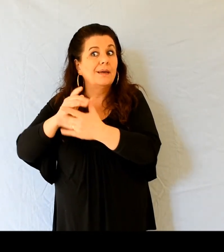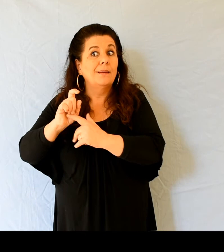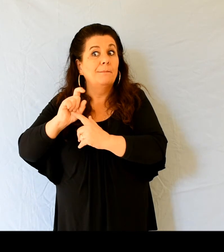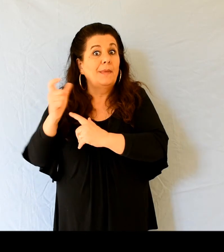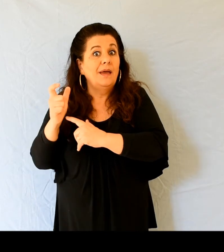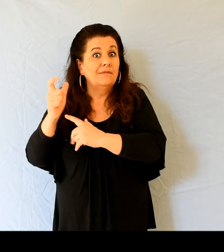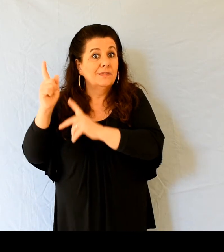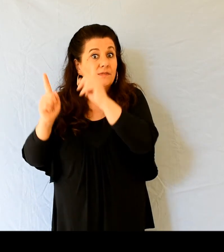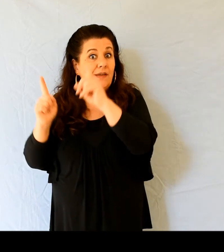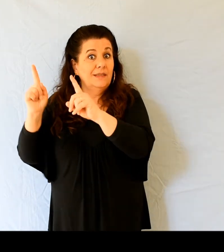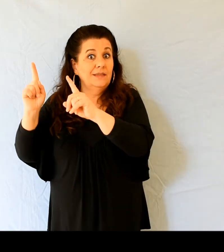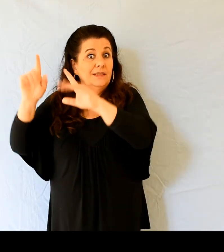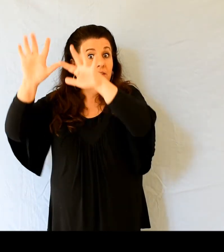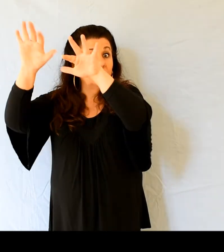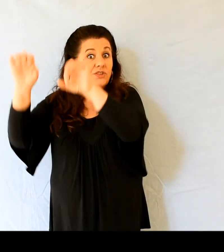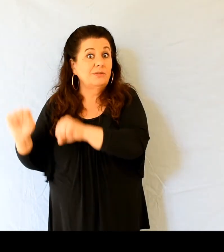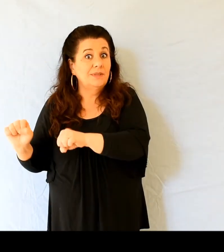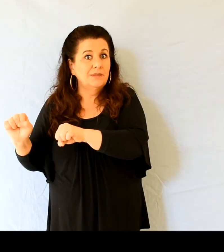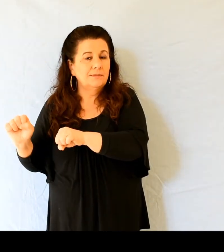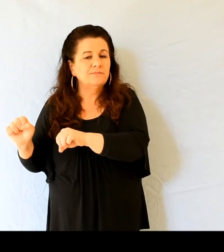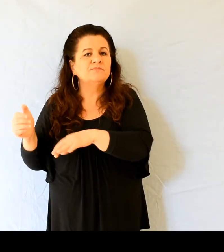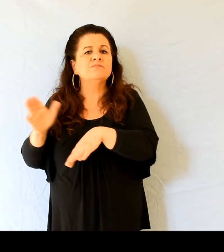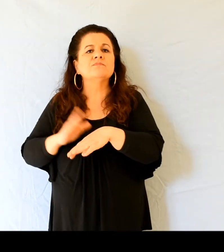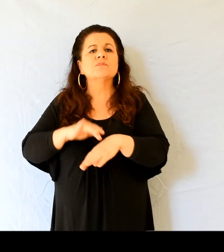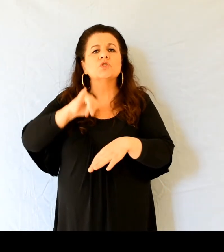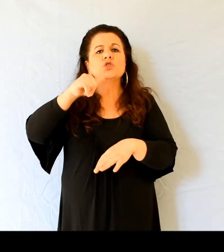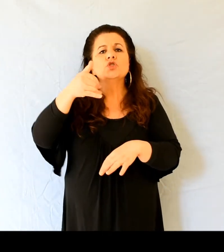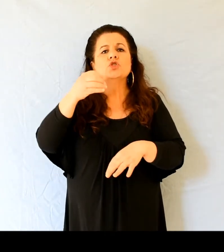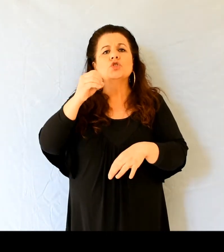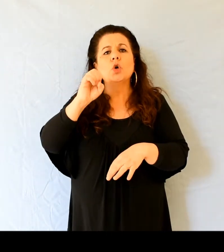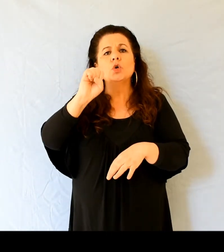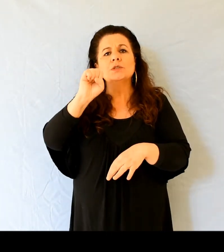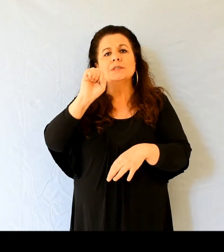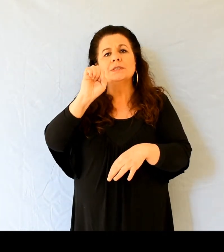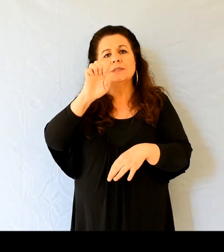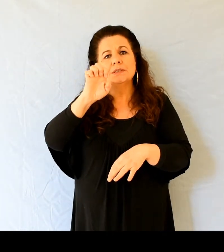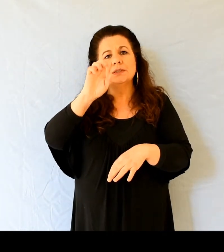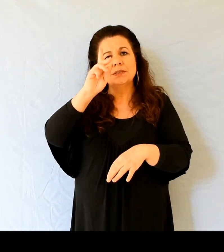sabbat, Joseph d'Arimathie intervint.